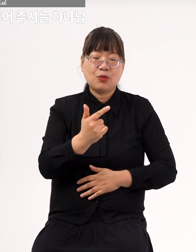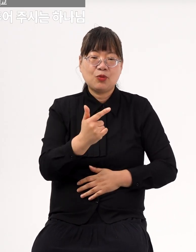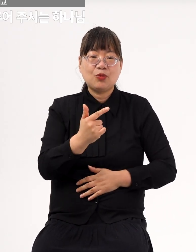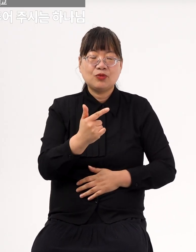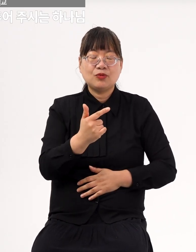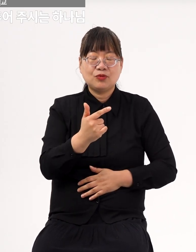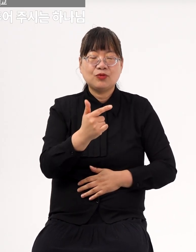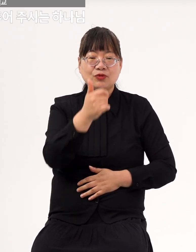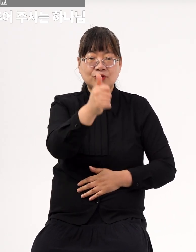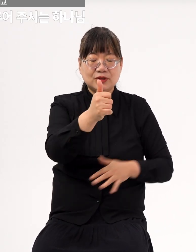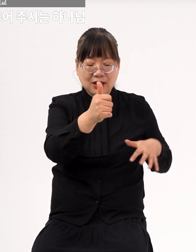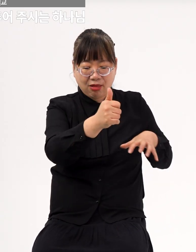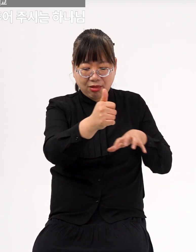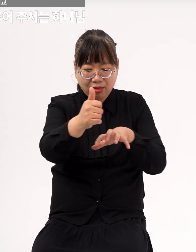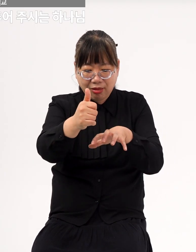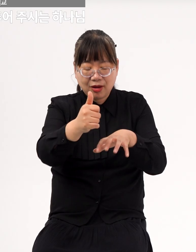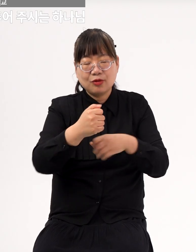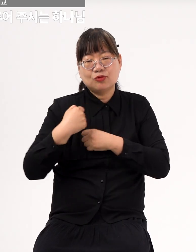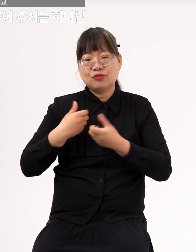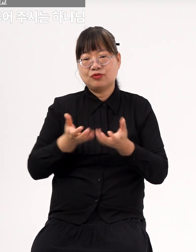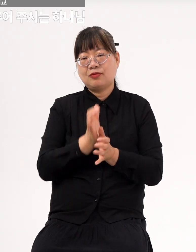굳이 뭐 이렇게 하실 필요 있어요?